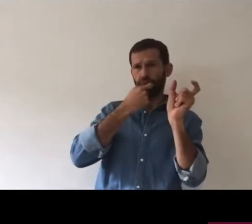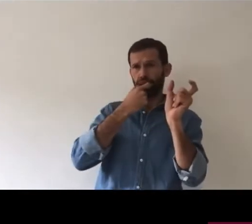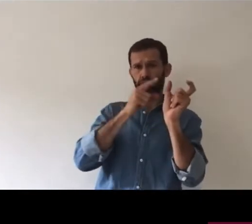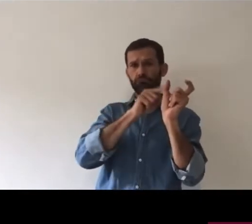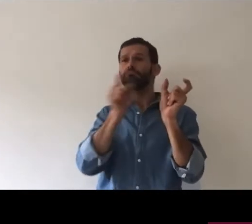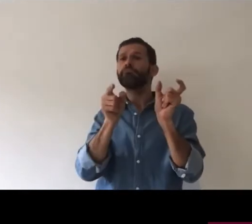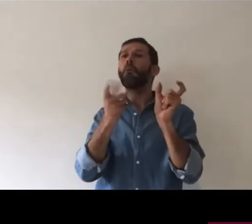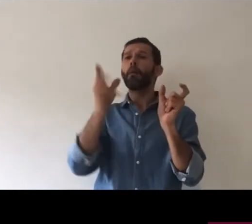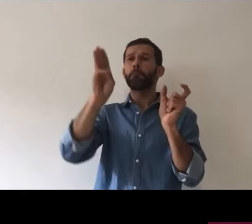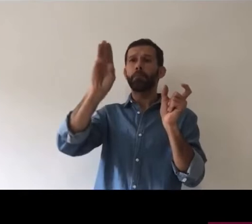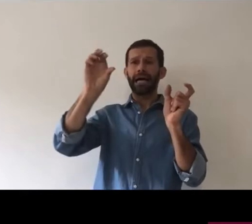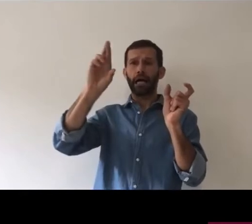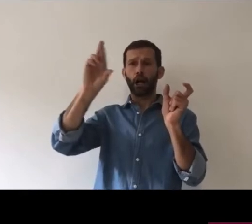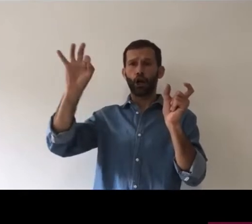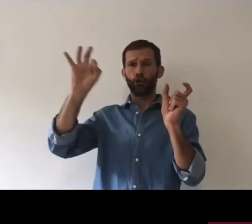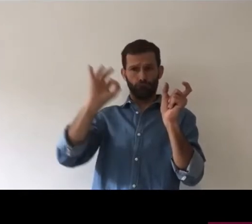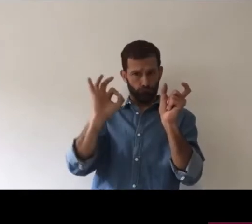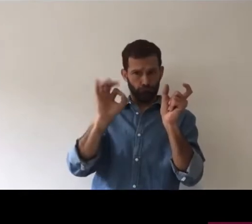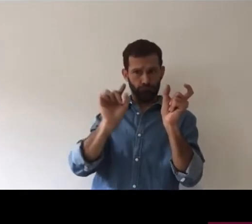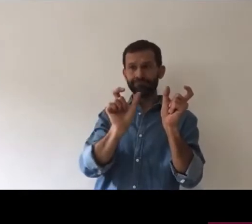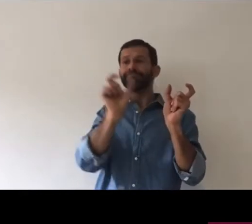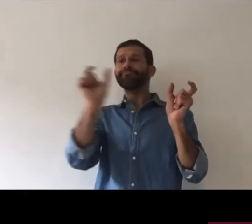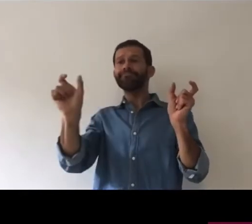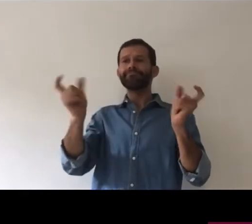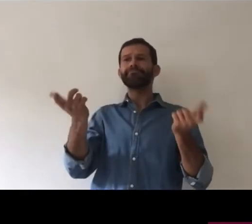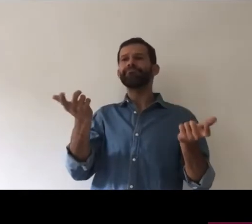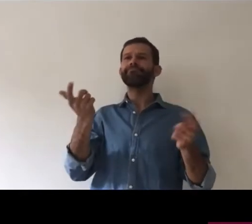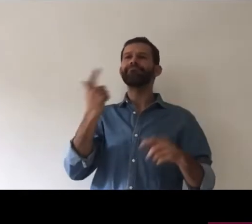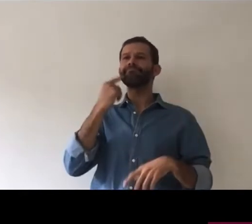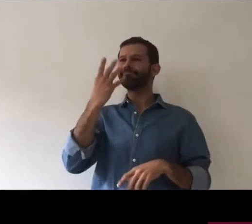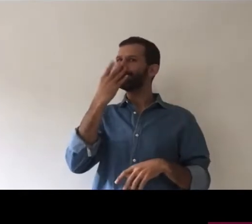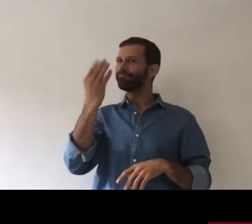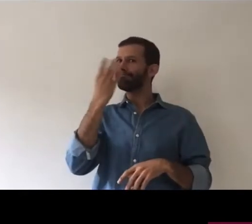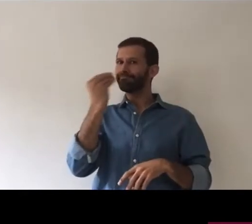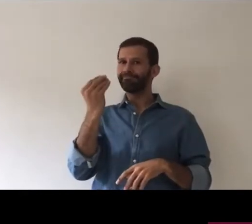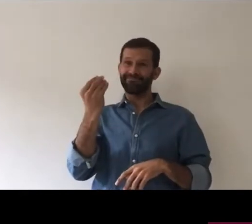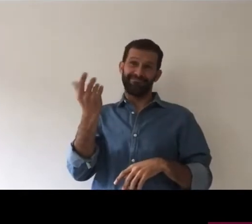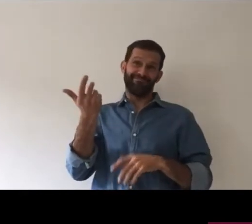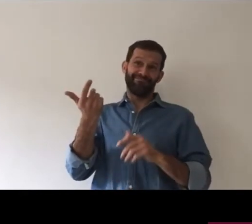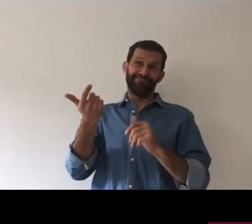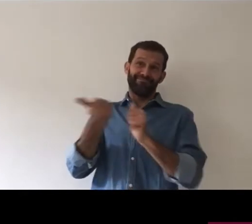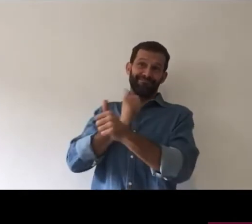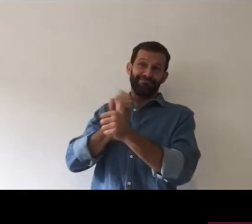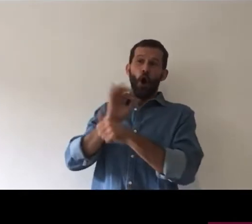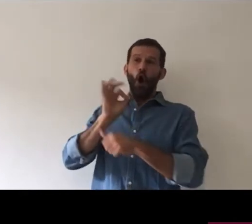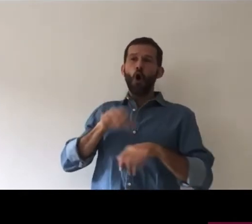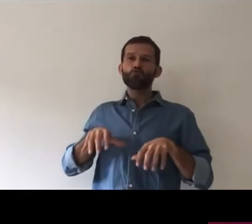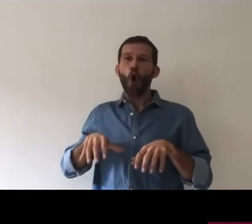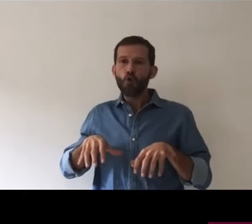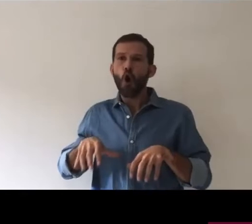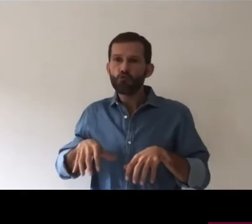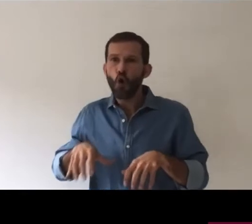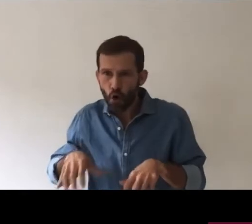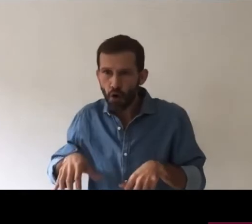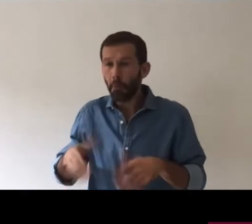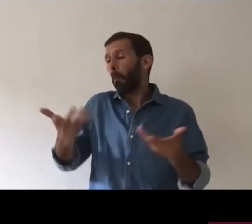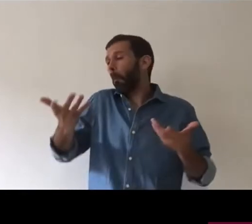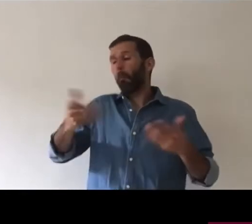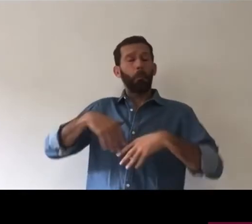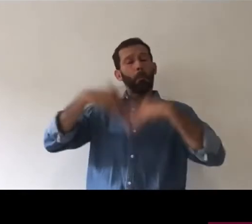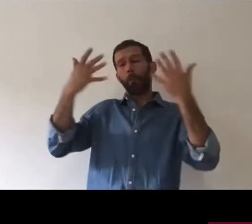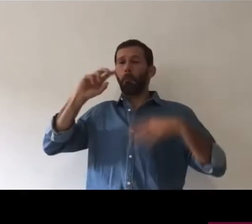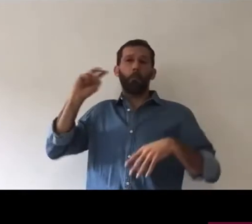aprender. Si tenemos una palabra en idioma original, dog, le ponemos el par, perro, y el